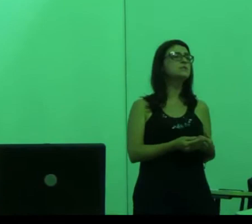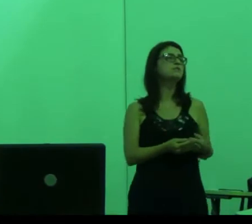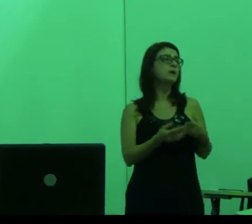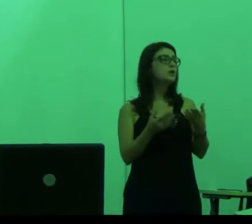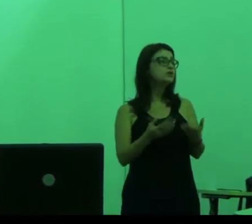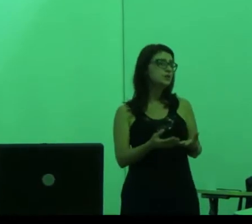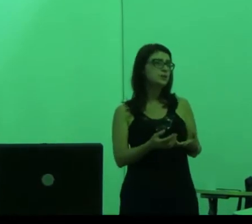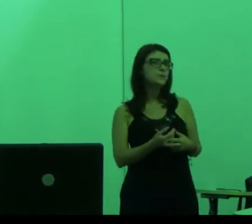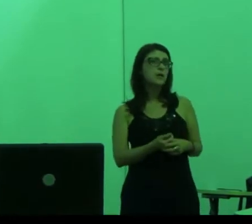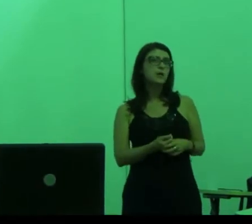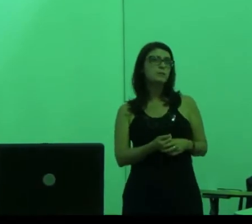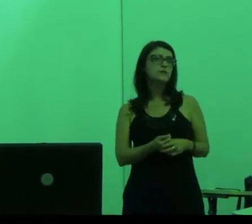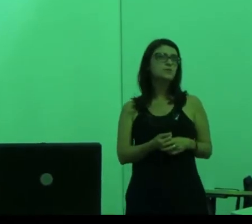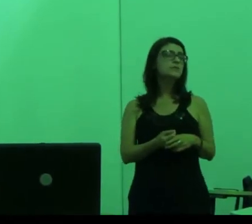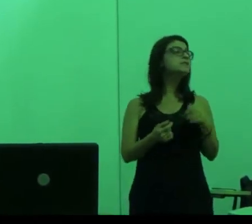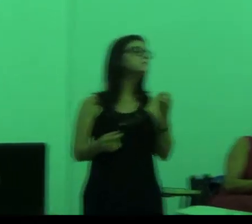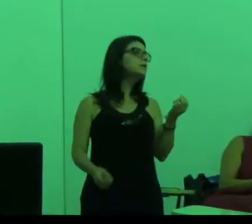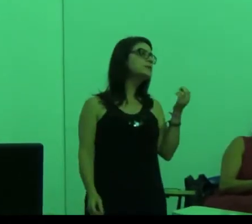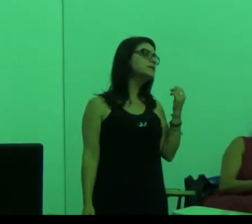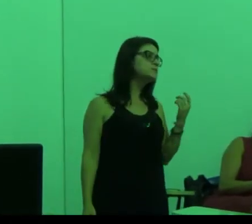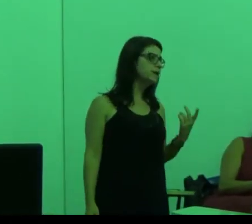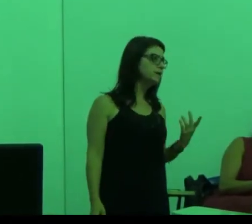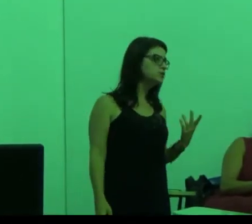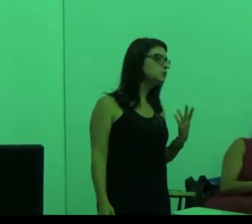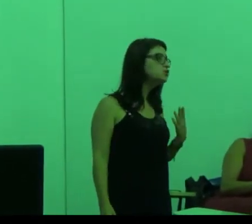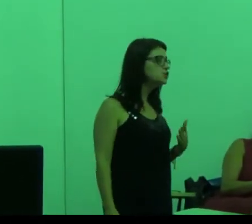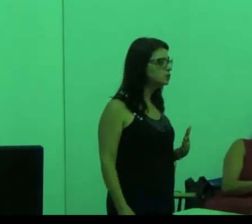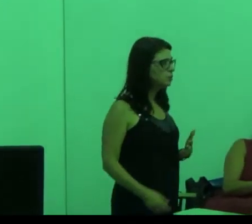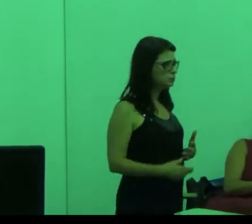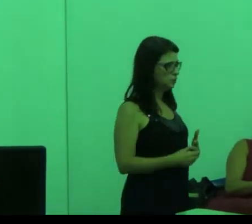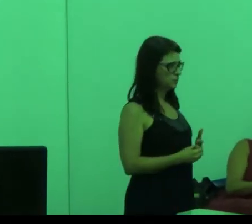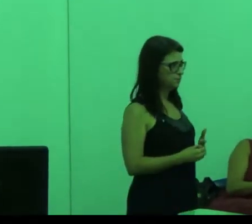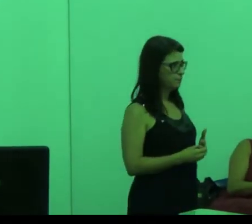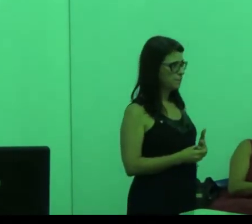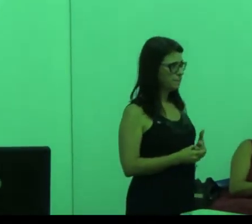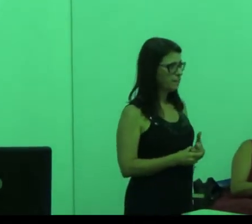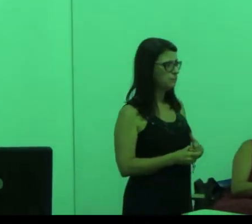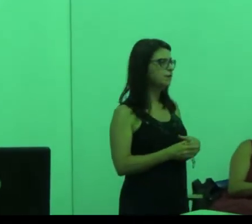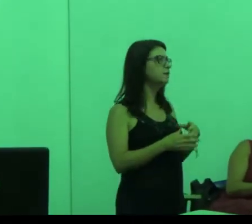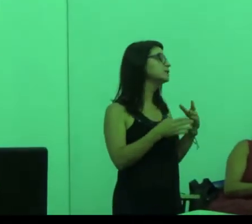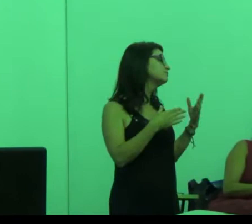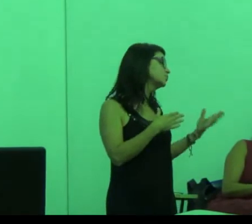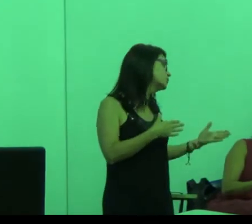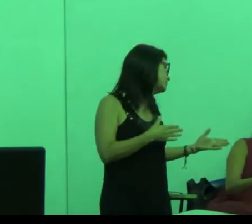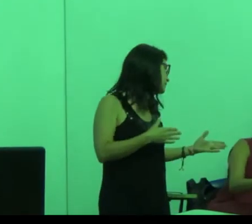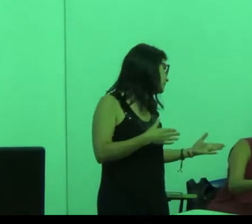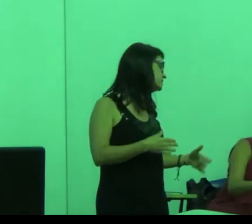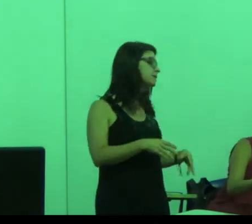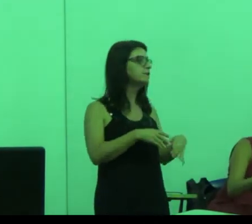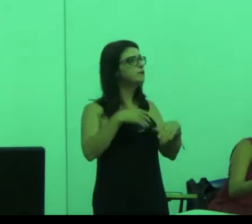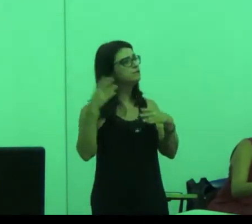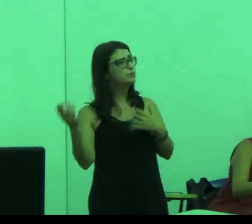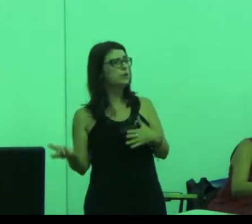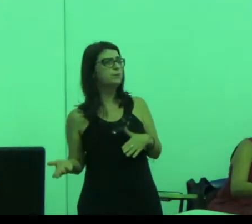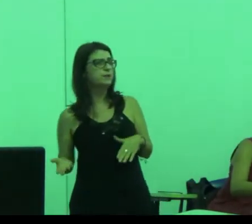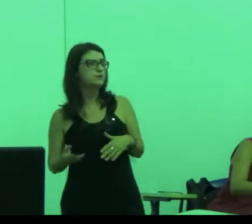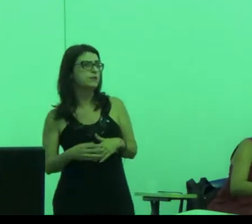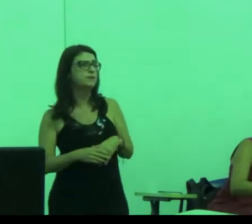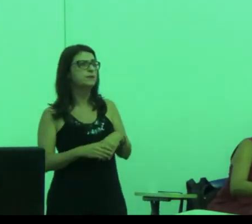vai corrigir, mas você sempre respeite o estilo do autor. Então tem aquele que vírgula mais, tem aquele que vírgula menos, tem aquele que